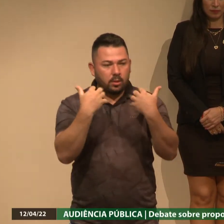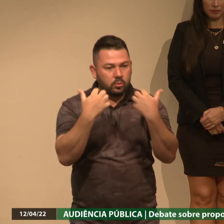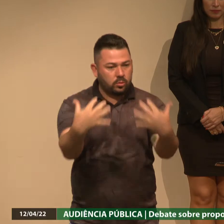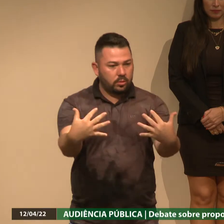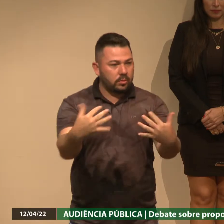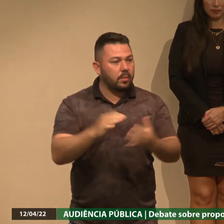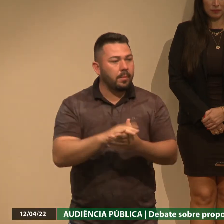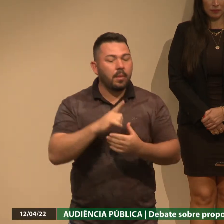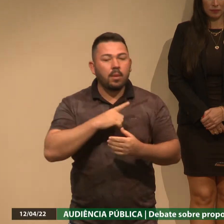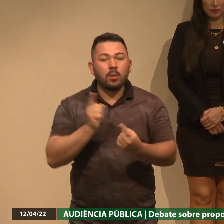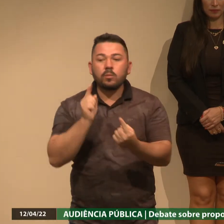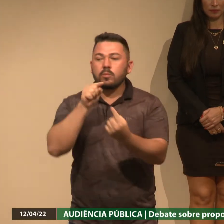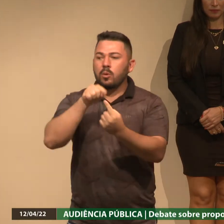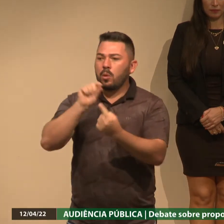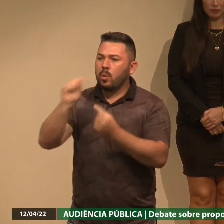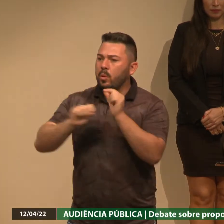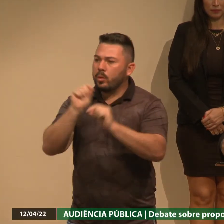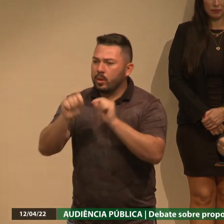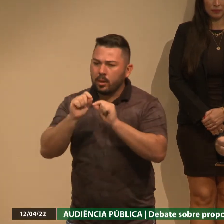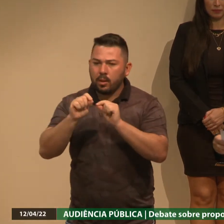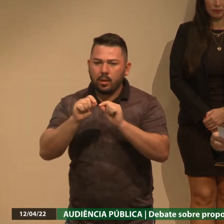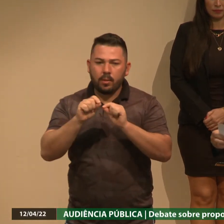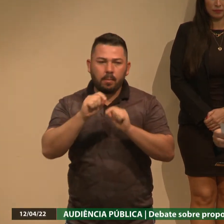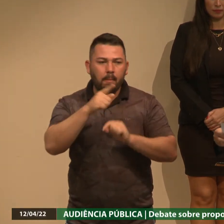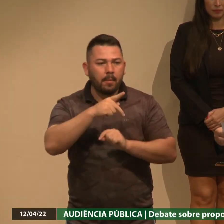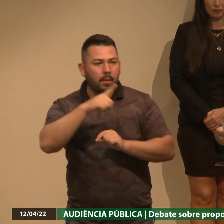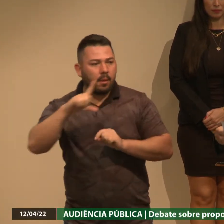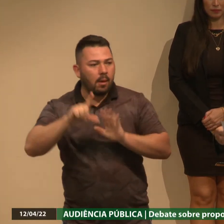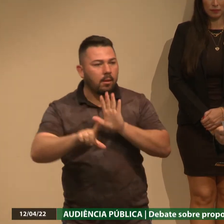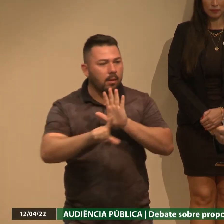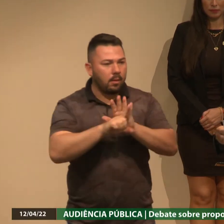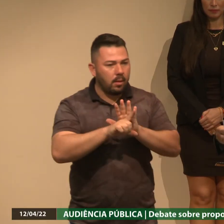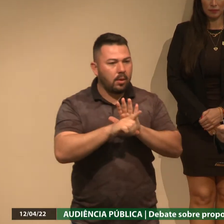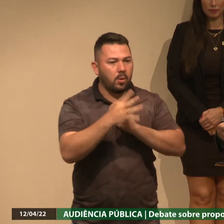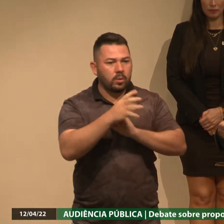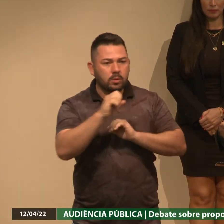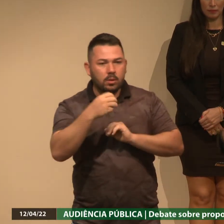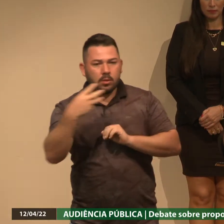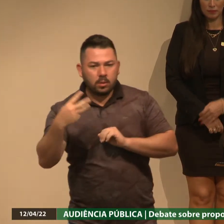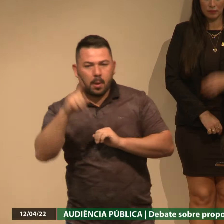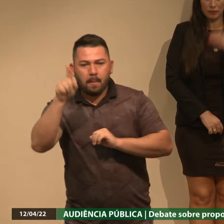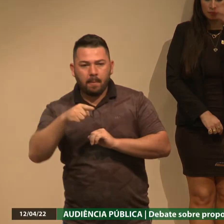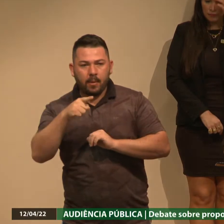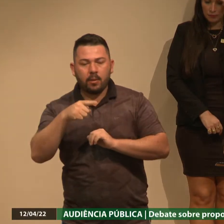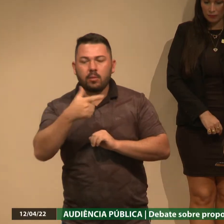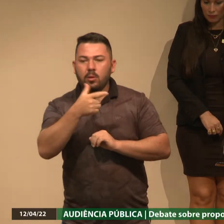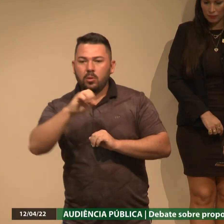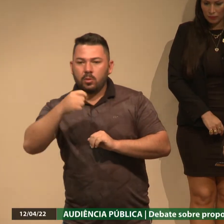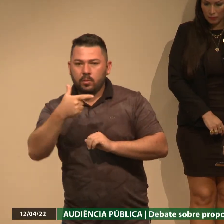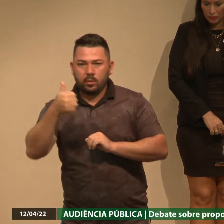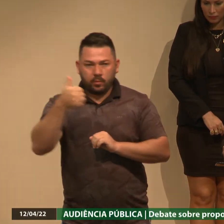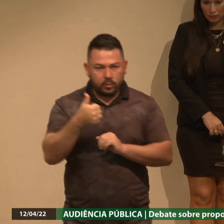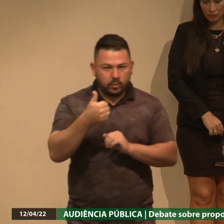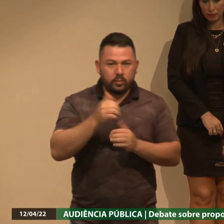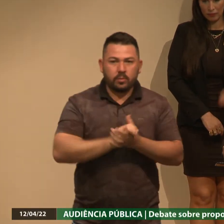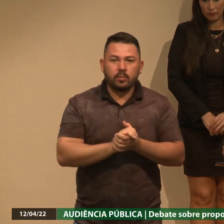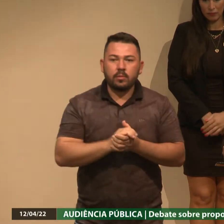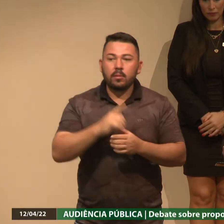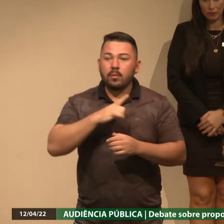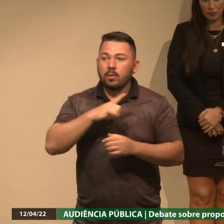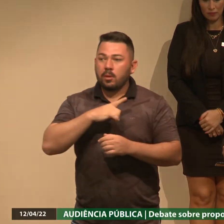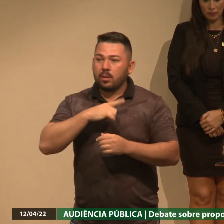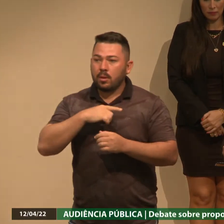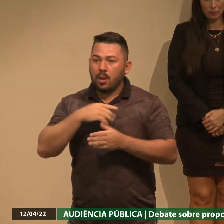objetivo debater o PL nº 403. 5/2000 21 que